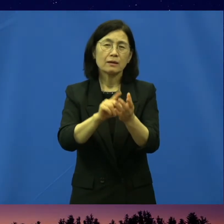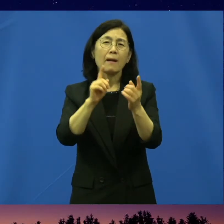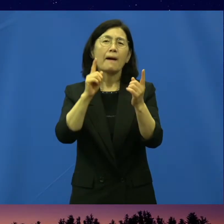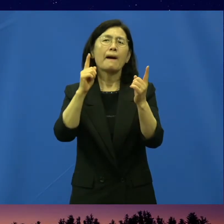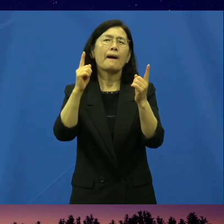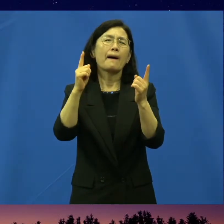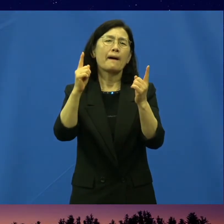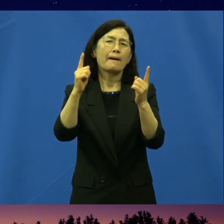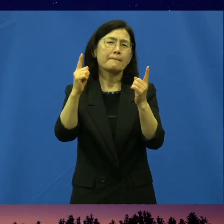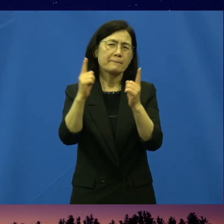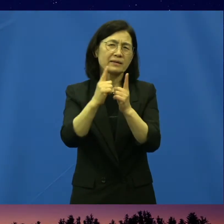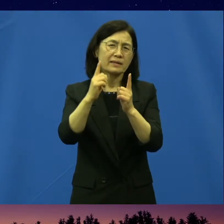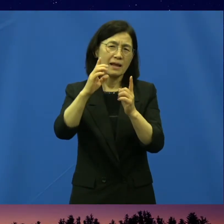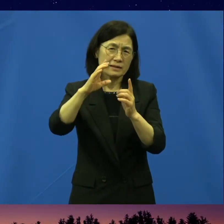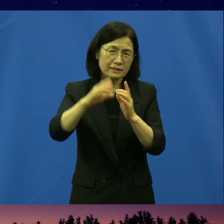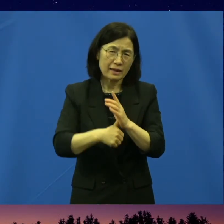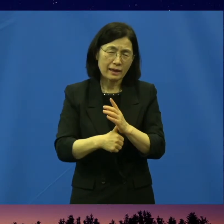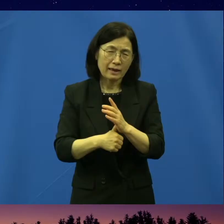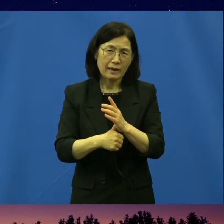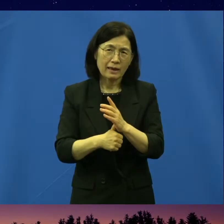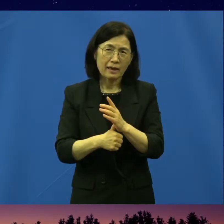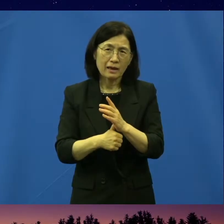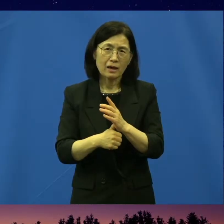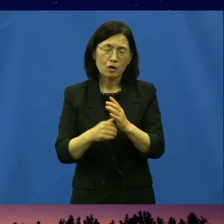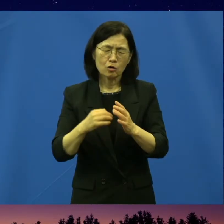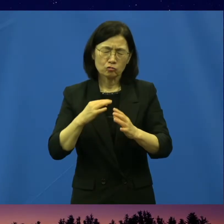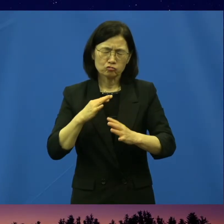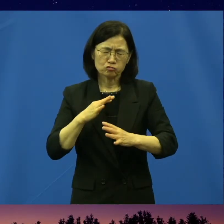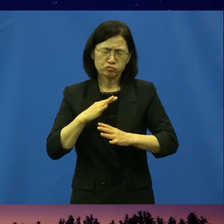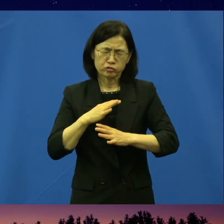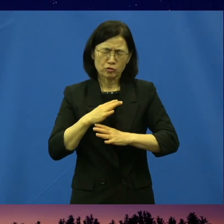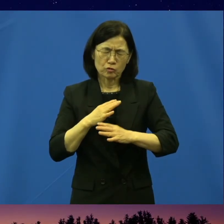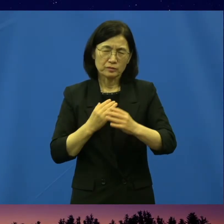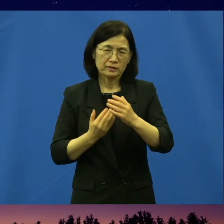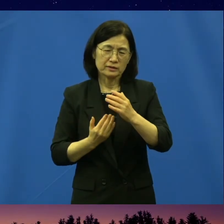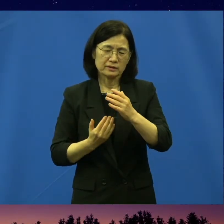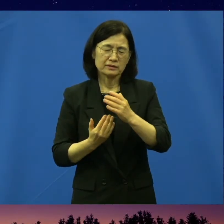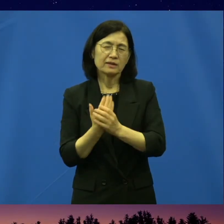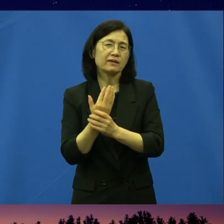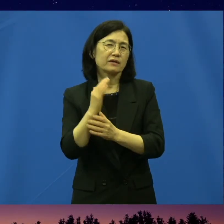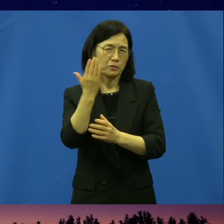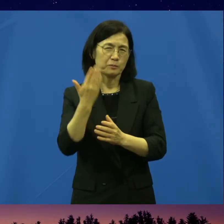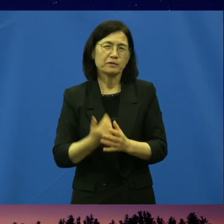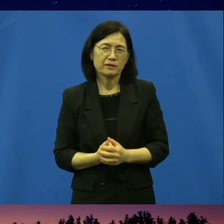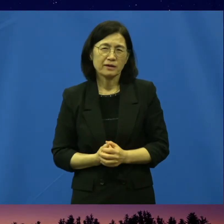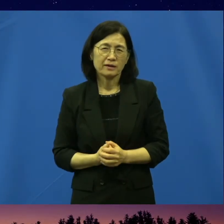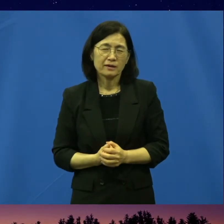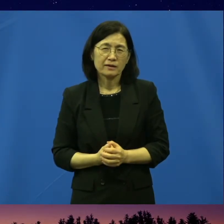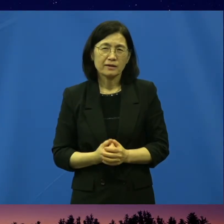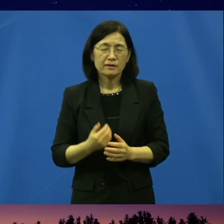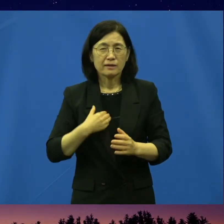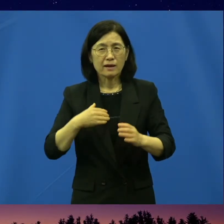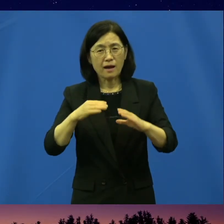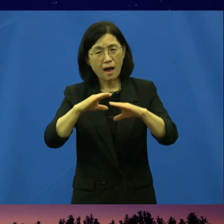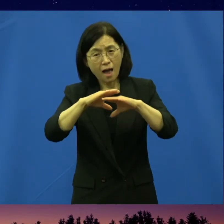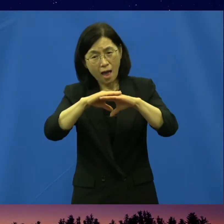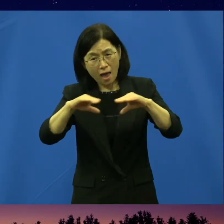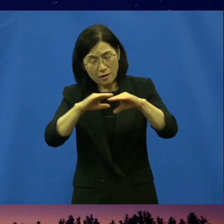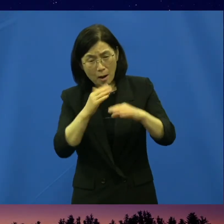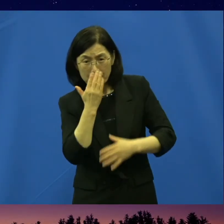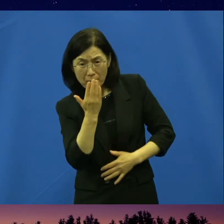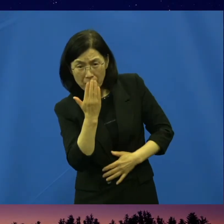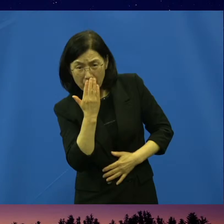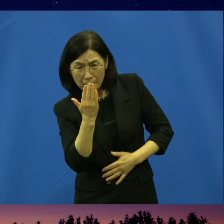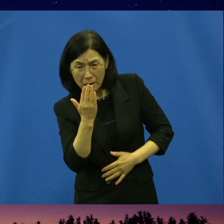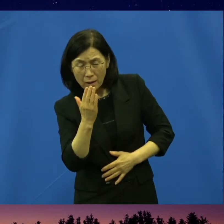일어나기 때문에 우리에게 뭐가 찾아와요? 두려움이라는 게 오는 것이죠. 두려움. 내가 해결할 수 있는 문제가 오면은